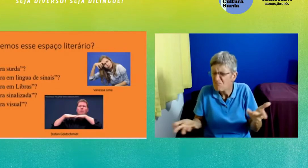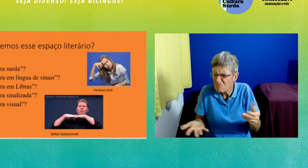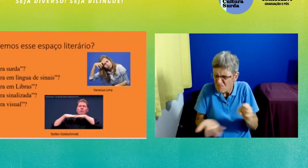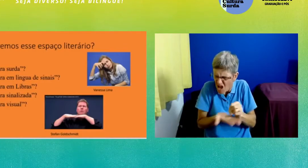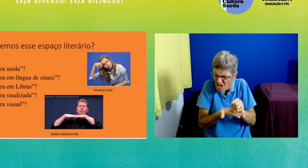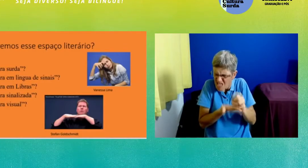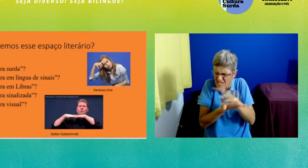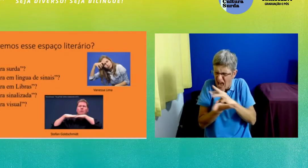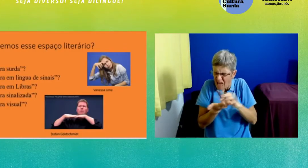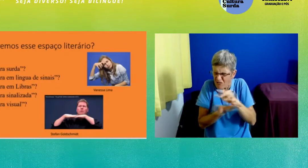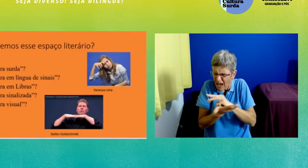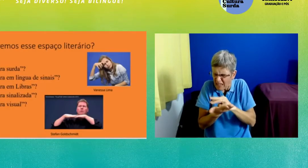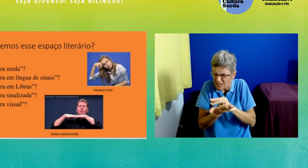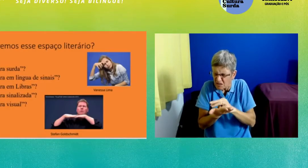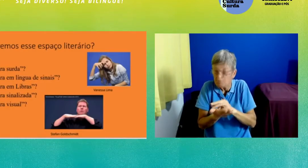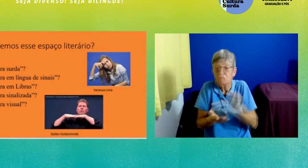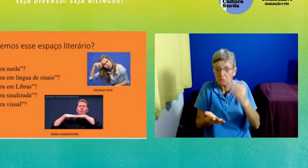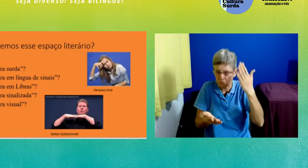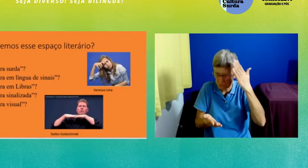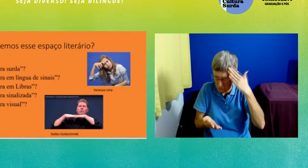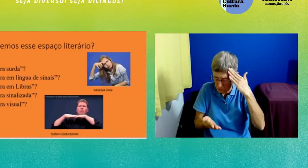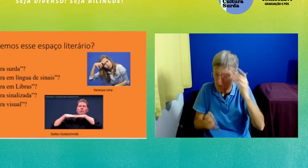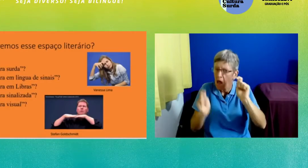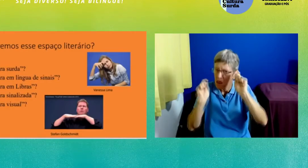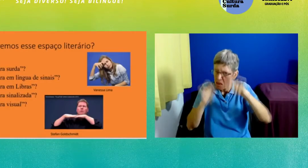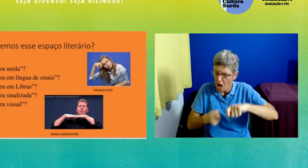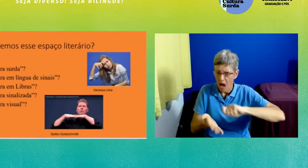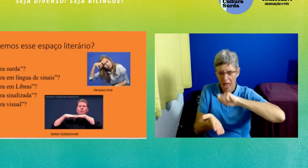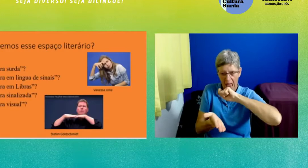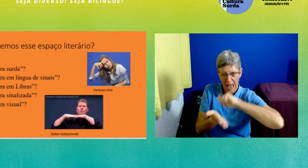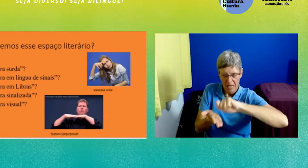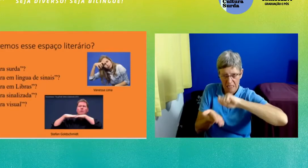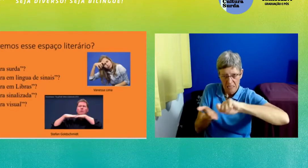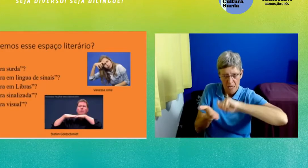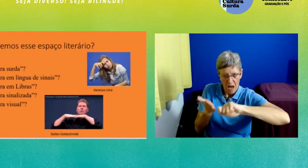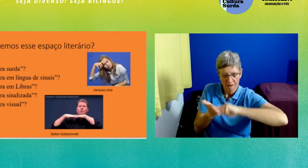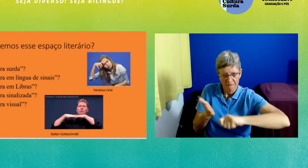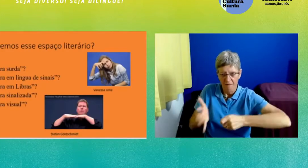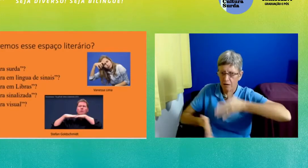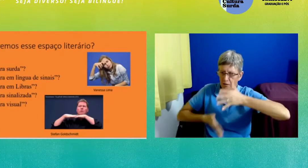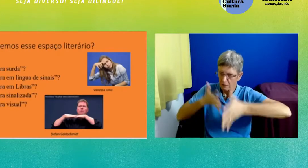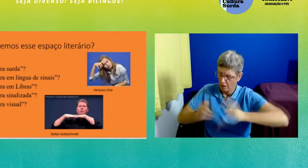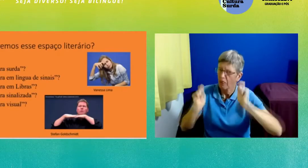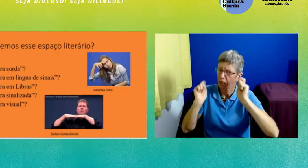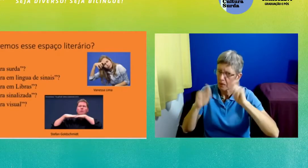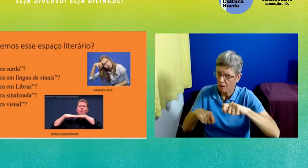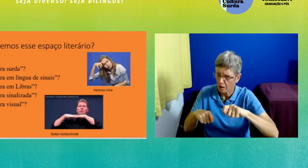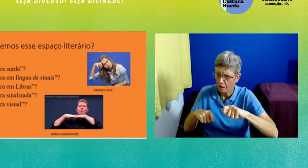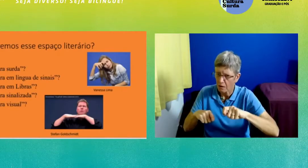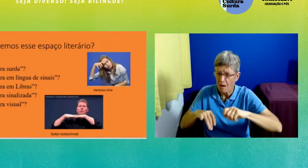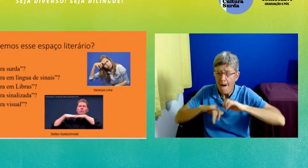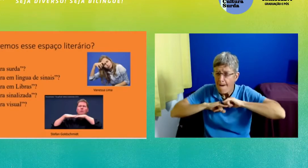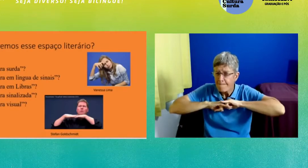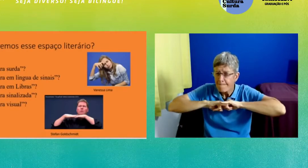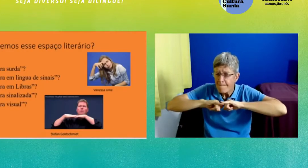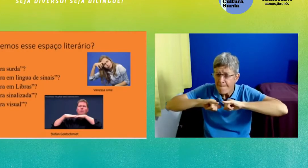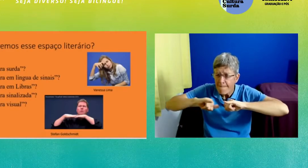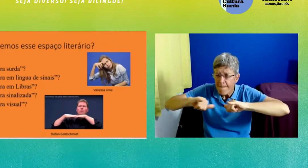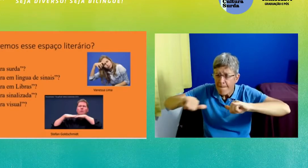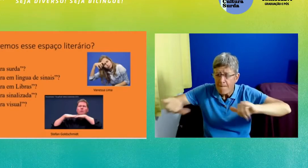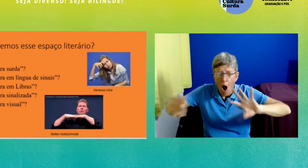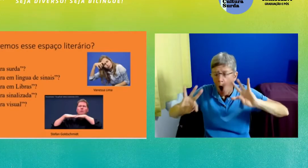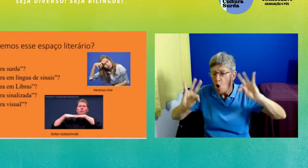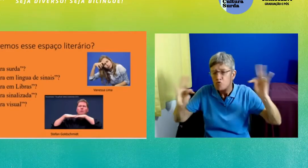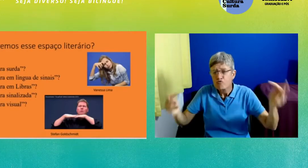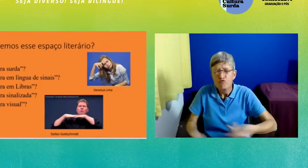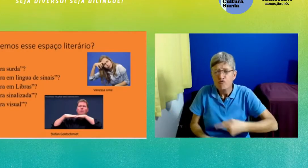Às vezes o professor Glaucio estava explicando sobre a escrita em língua de sinais. Dá para escrever em escrita de língua de sinais,